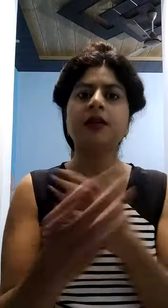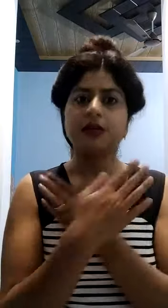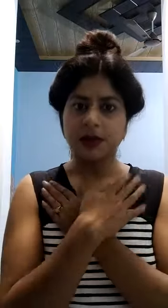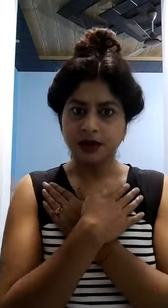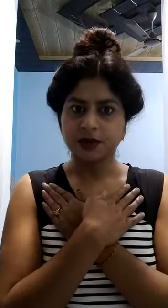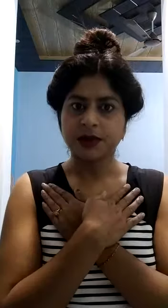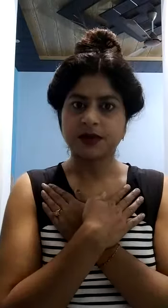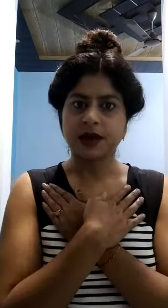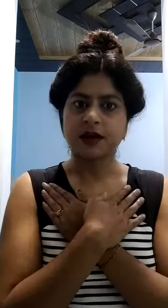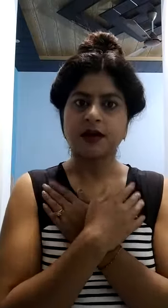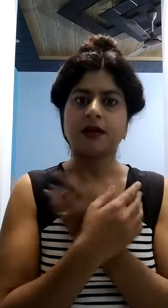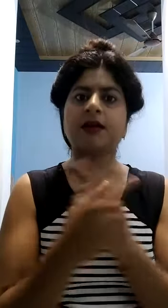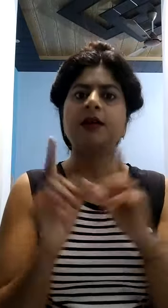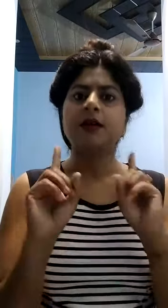घ्र घ्र